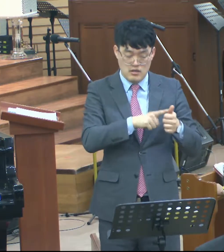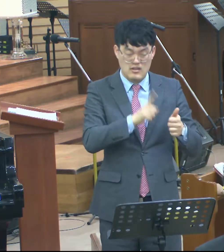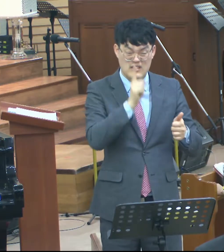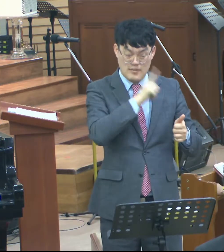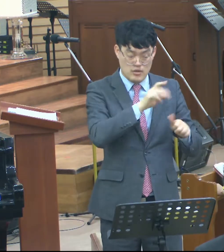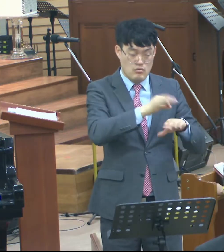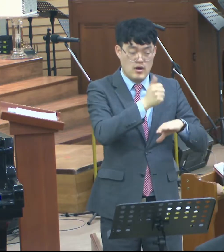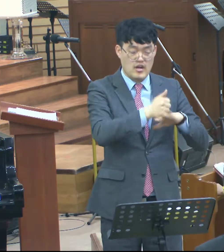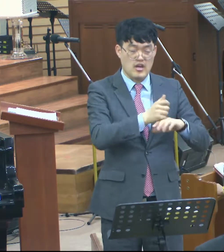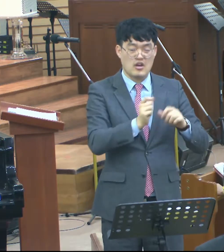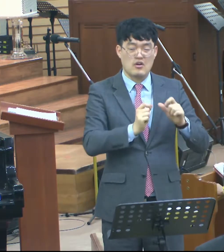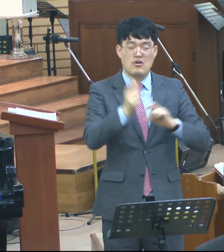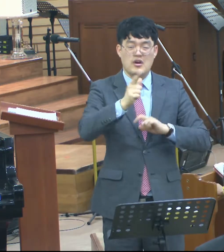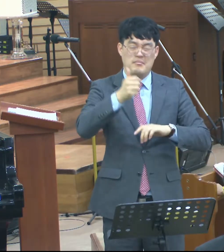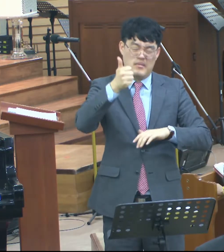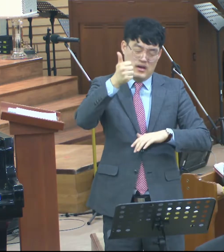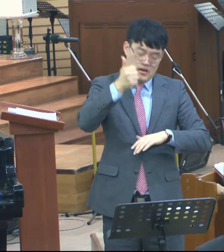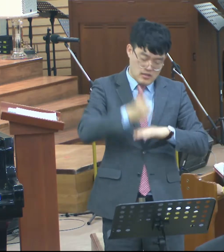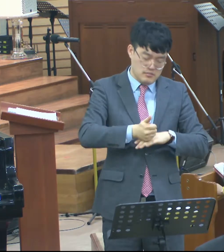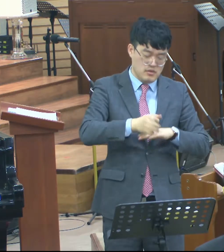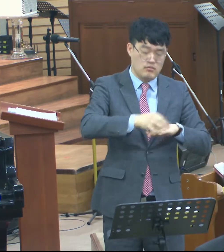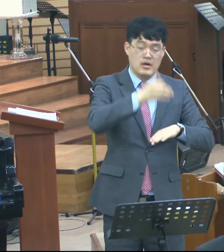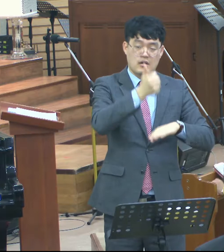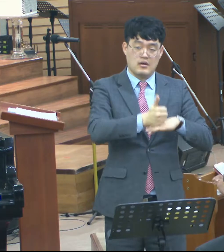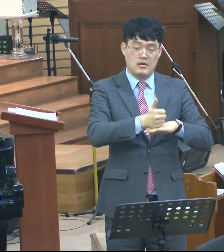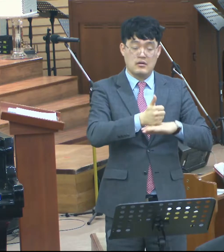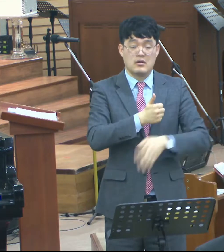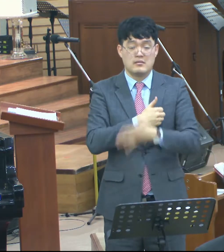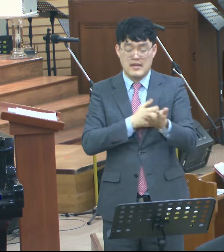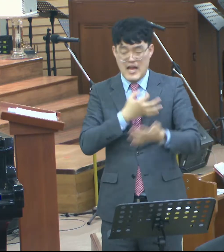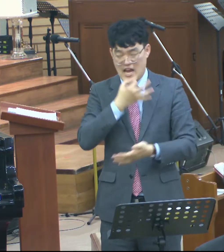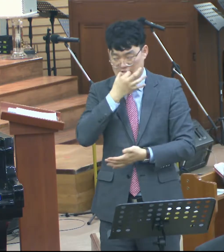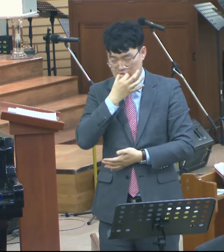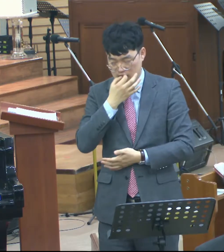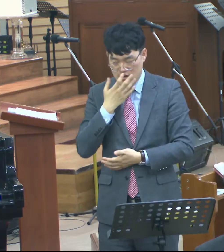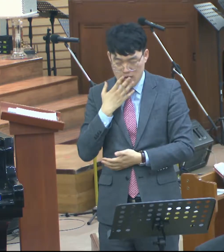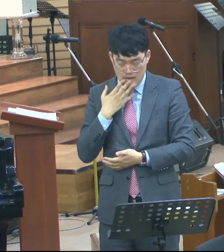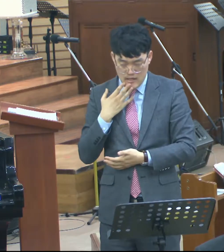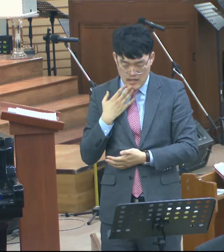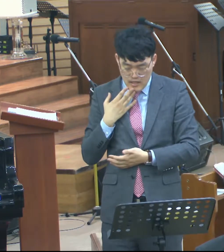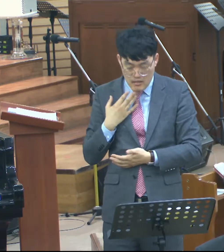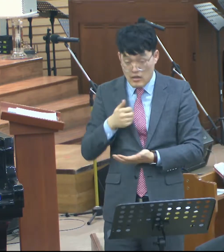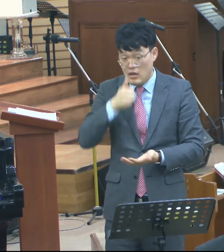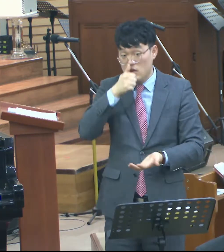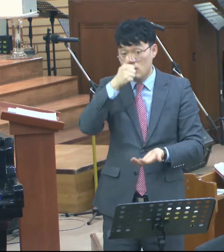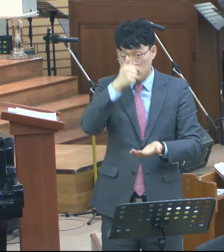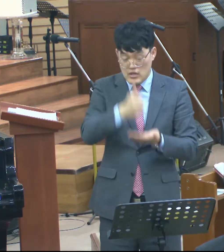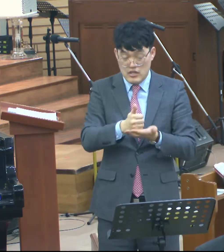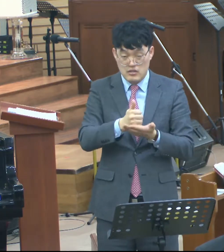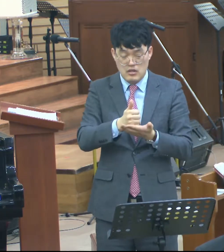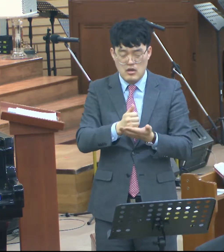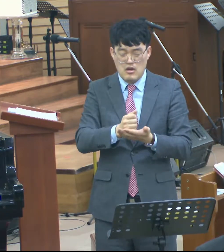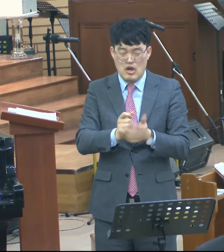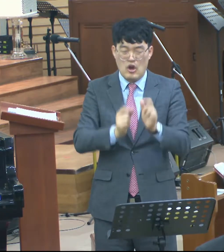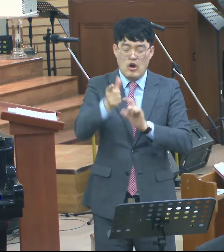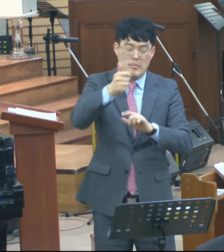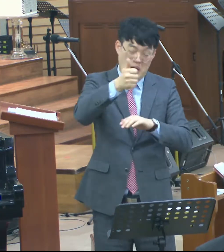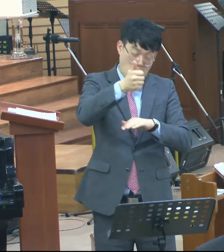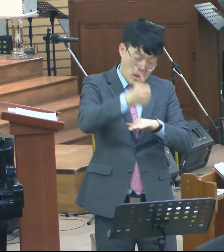초보자들이 하는 죄가 아니라는 거예요. 탐욕의 죄는 뒷부분의 죄고 심판이 임박했을 때 나가는 죄가